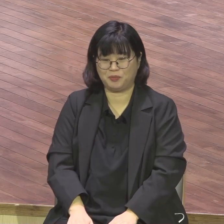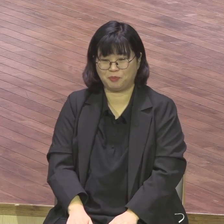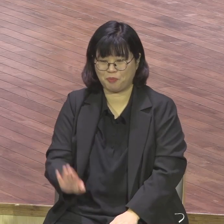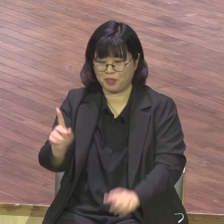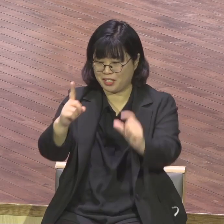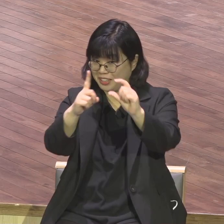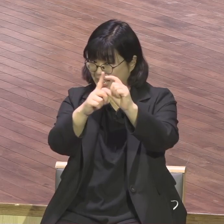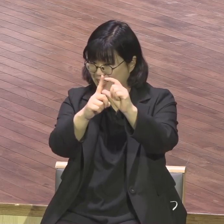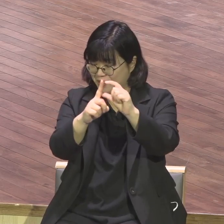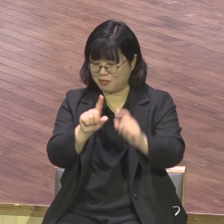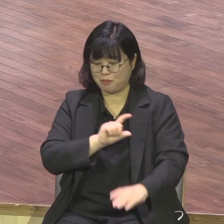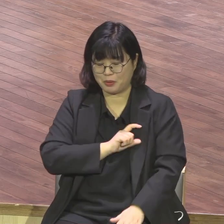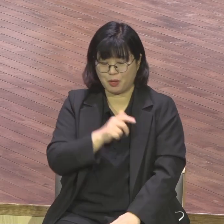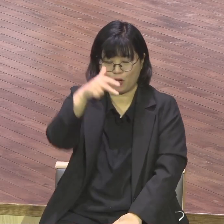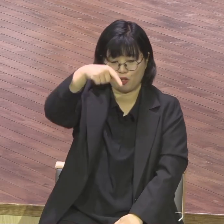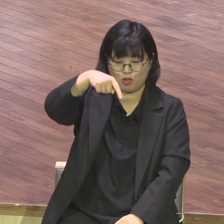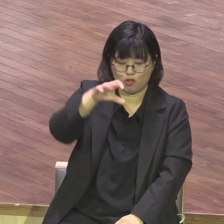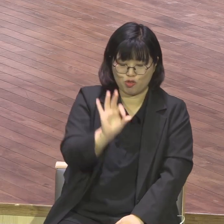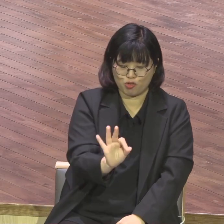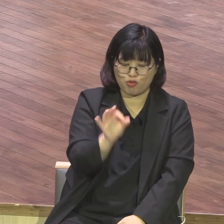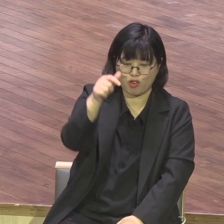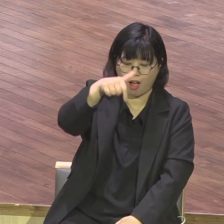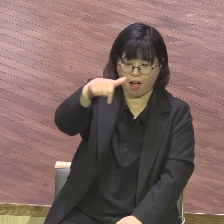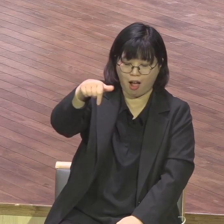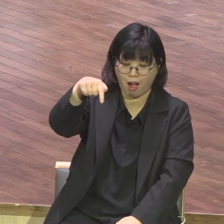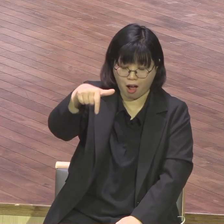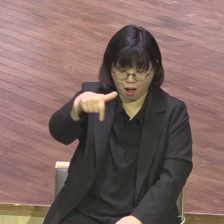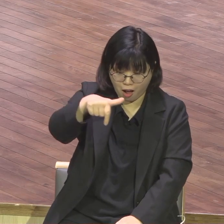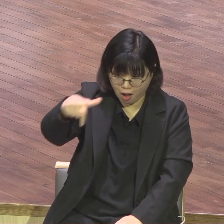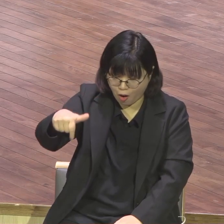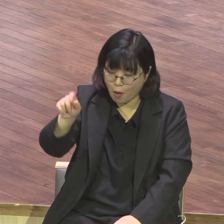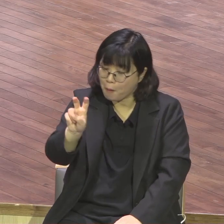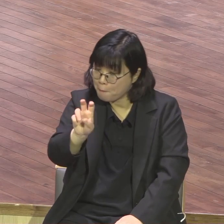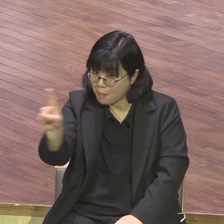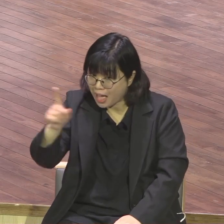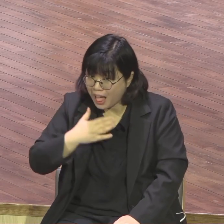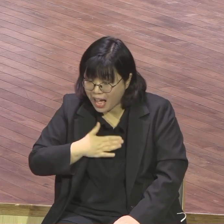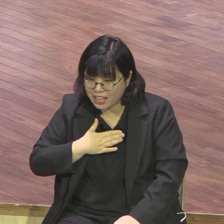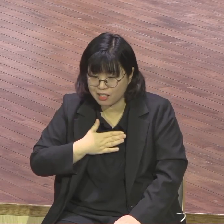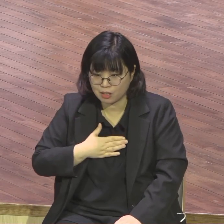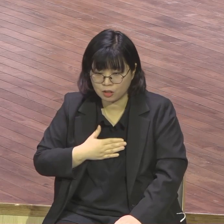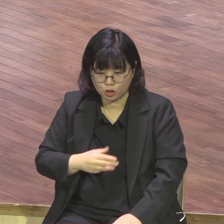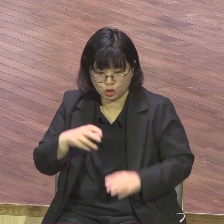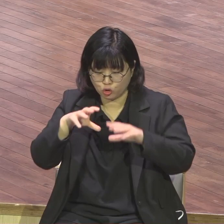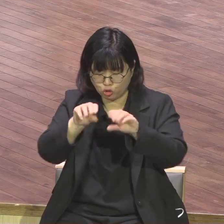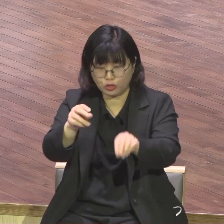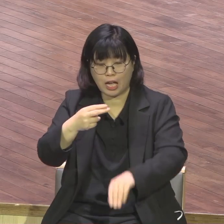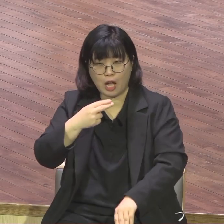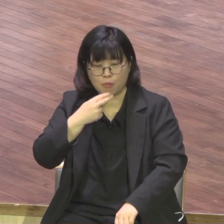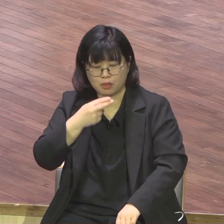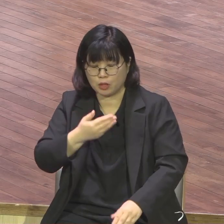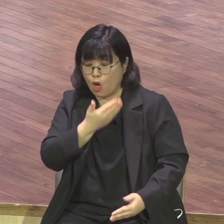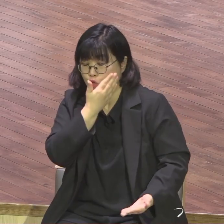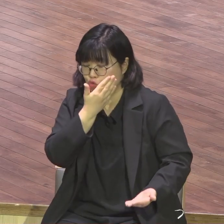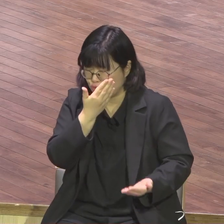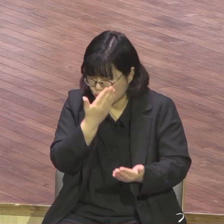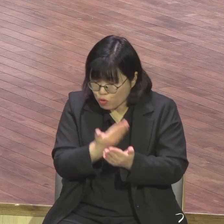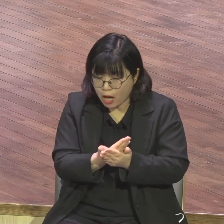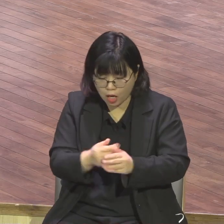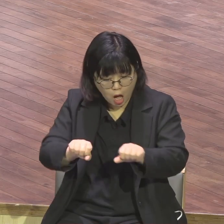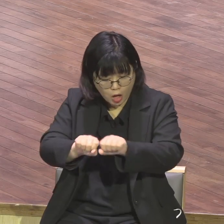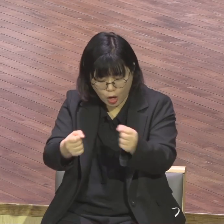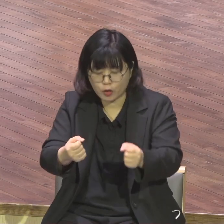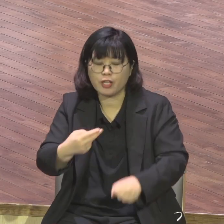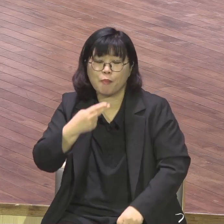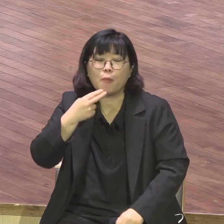일심전심 지속하느냐 안 하느냐 일심전심 지속입니다. 그렇게 될 때 만국을 기업으로 얻게 되는 초월적 축복